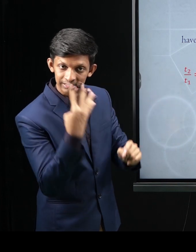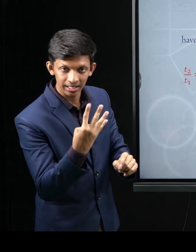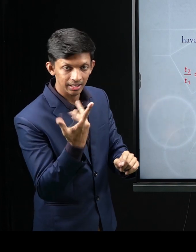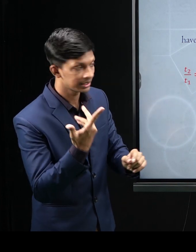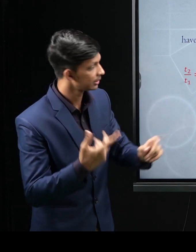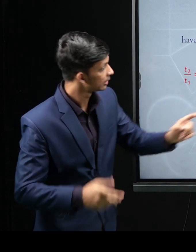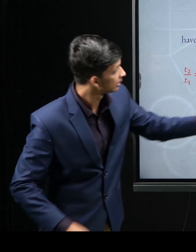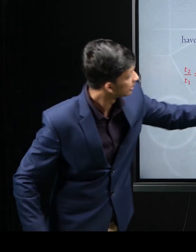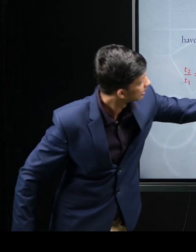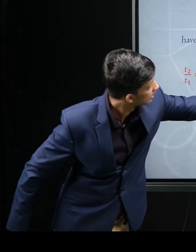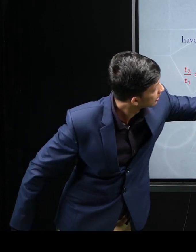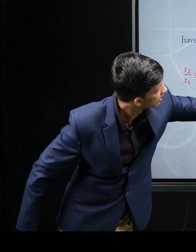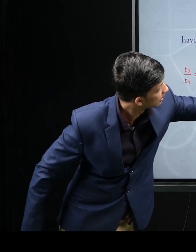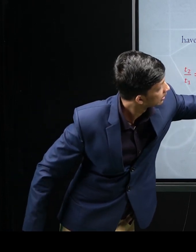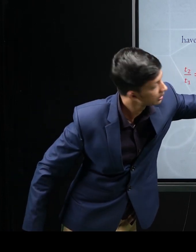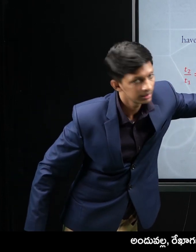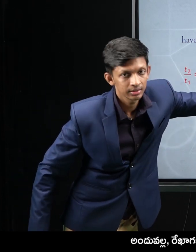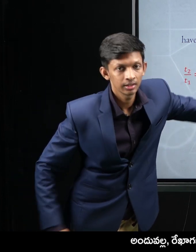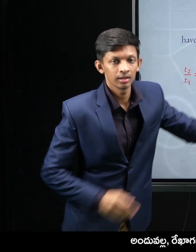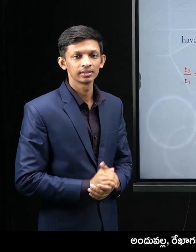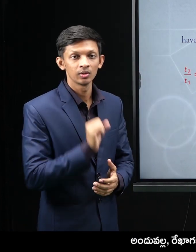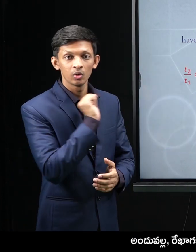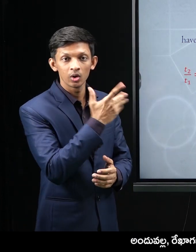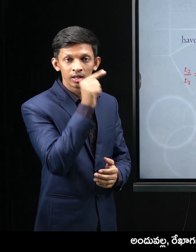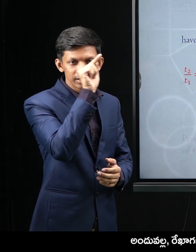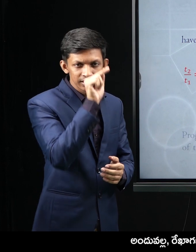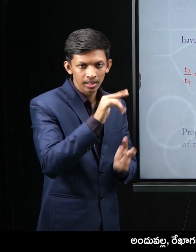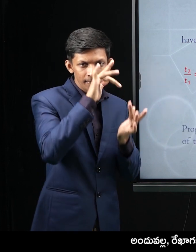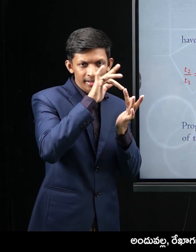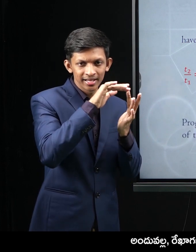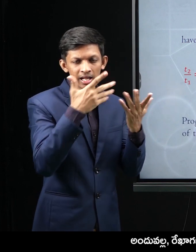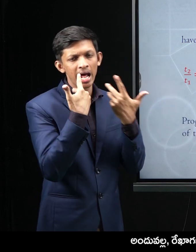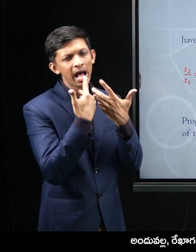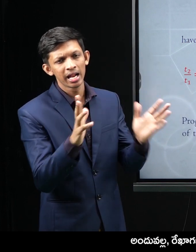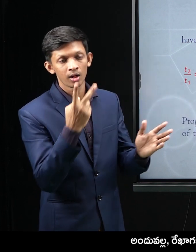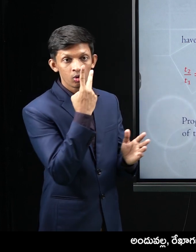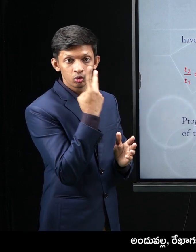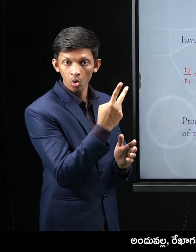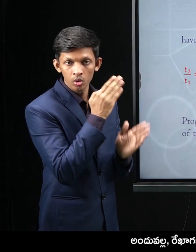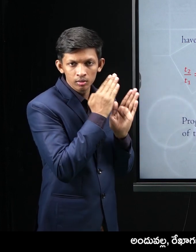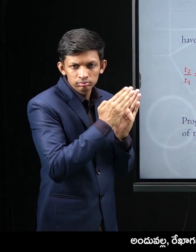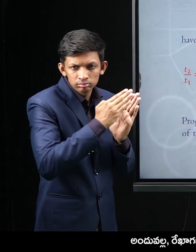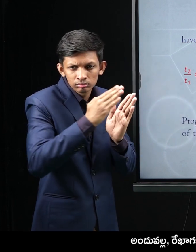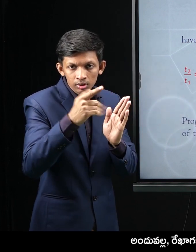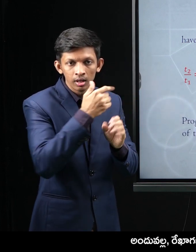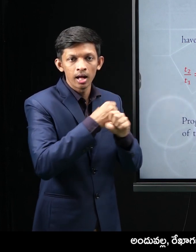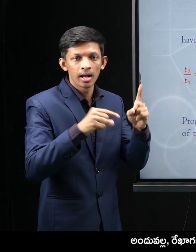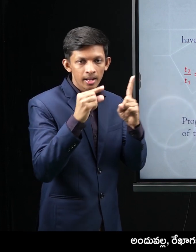cube is equal to R and so on. అందువల్ల రేఖాగణిత పురోగతి యొక్క ఏవైనా రెండు వరుస పదాల మధ్య